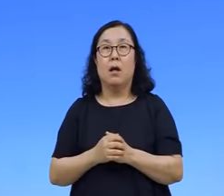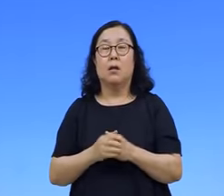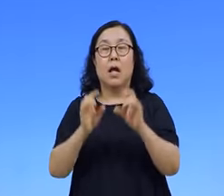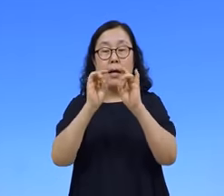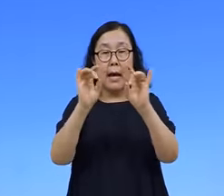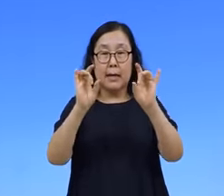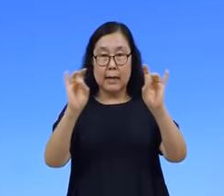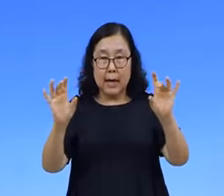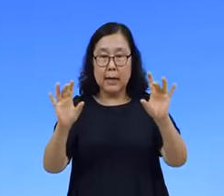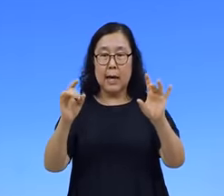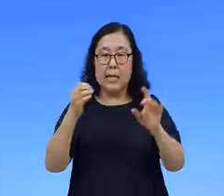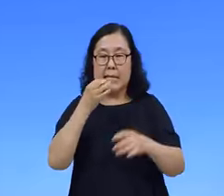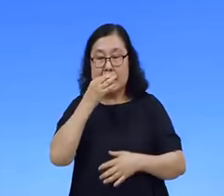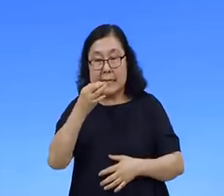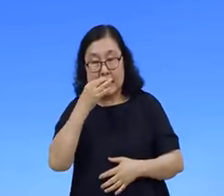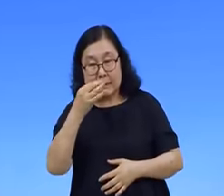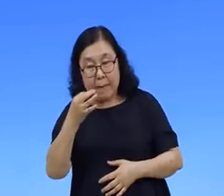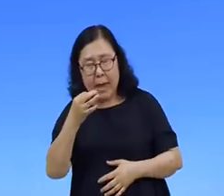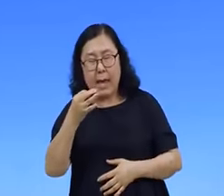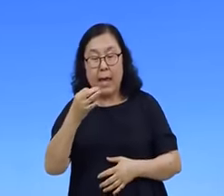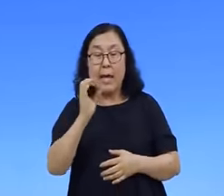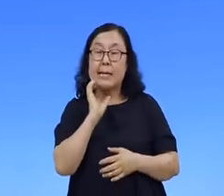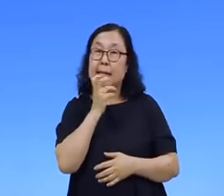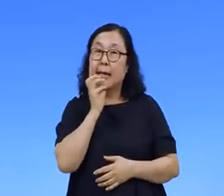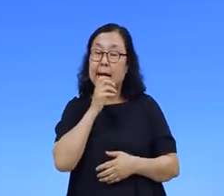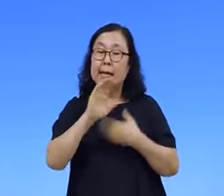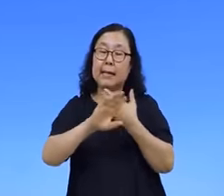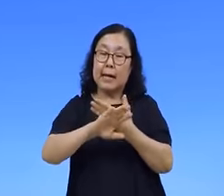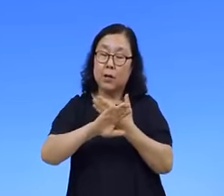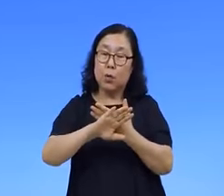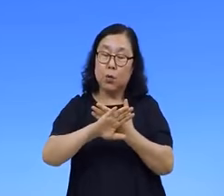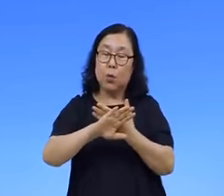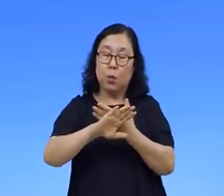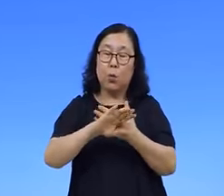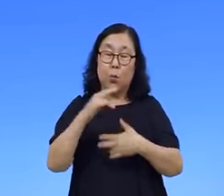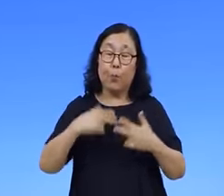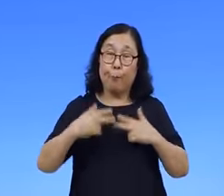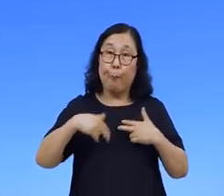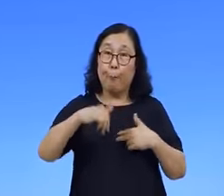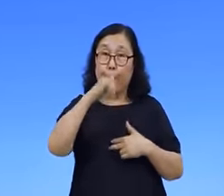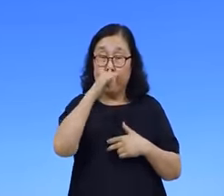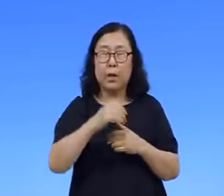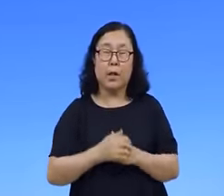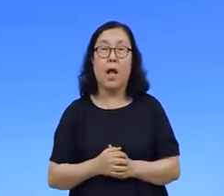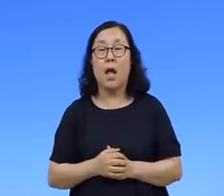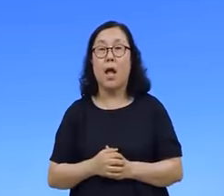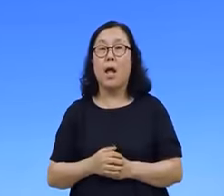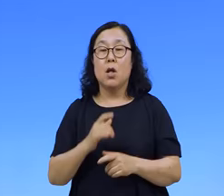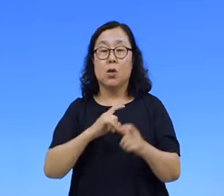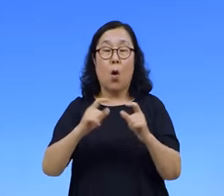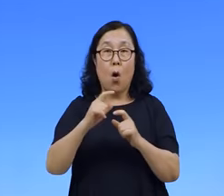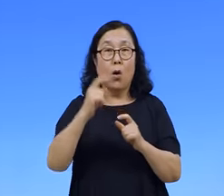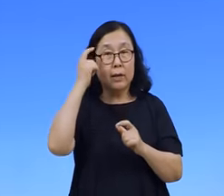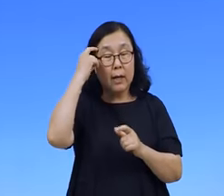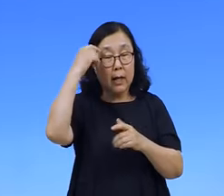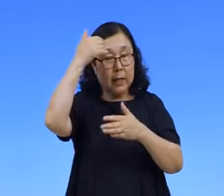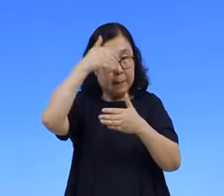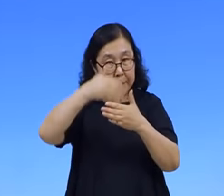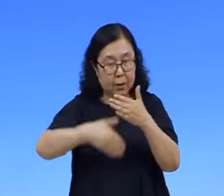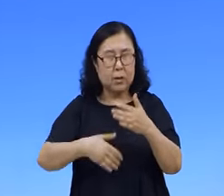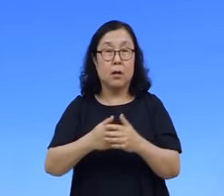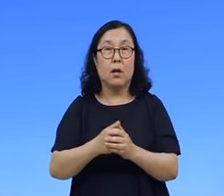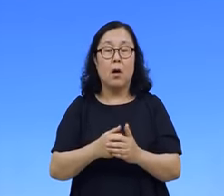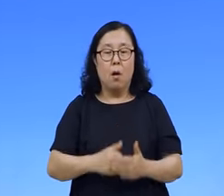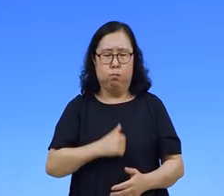이렇게 각각의 그 색깔이 다른 것도 참 흥미로운데요. 그 중에 진짜 인상적이었던 거는 이